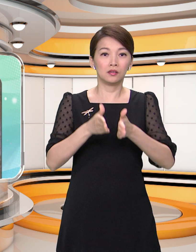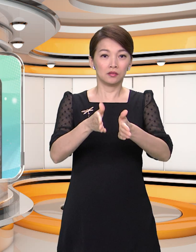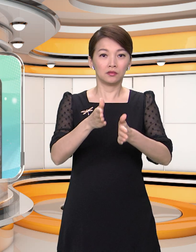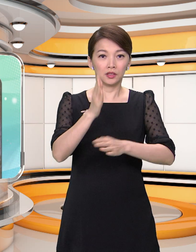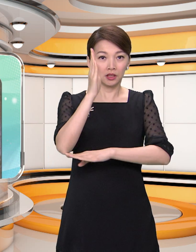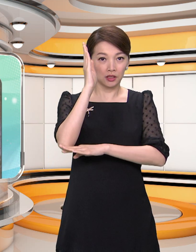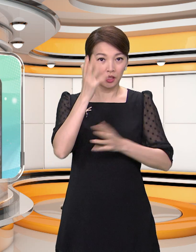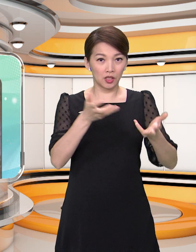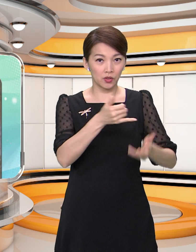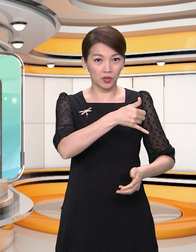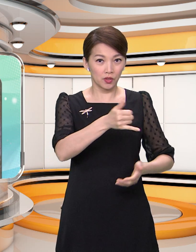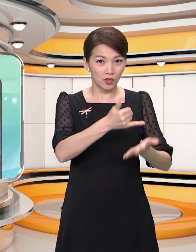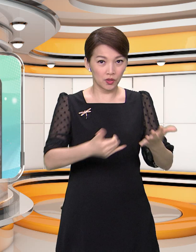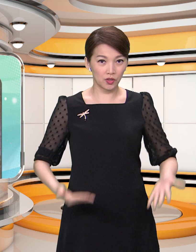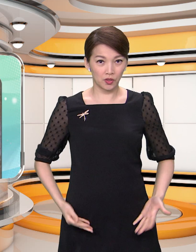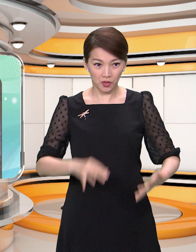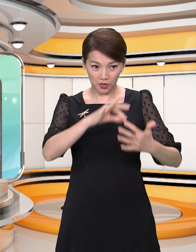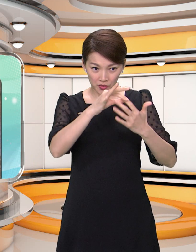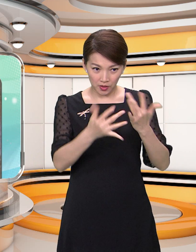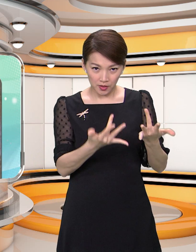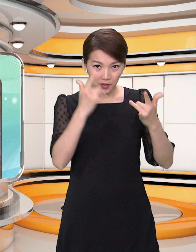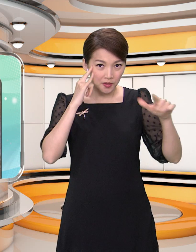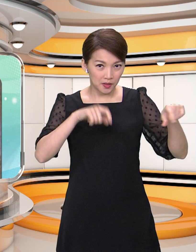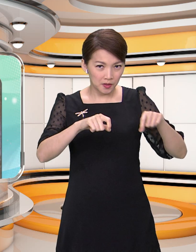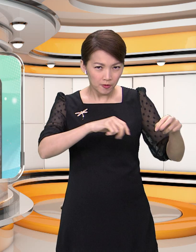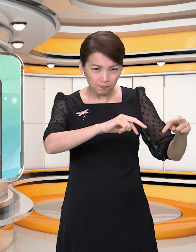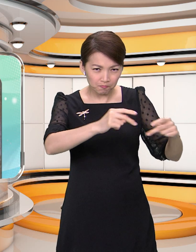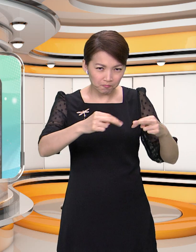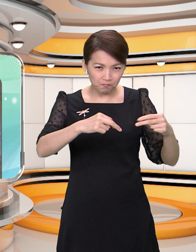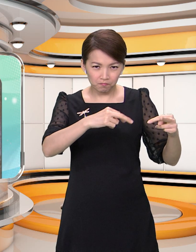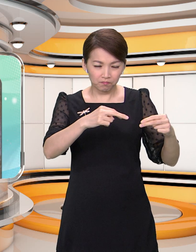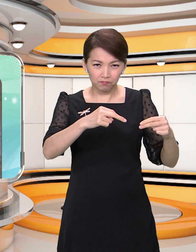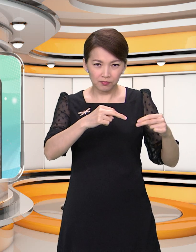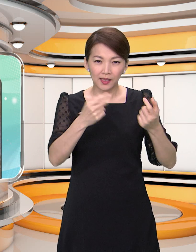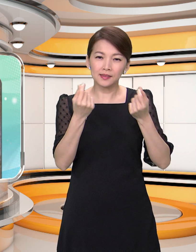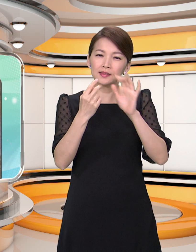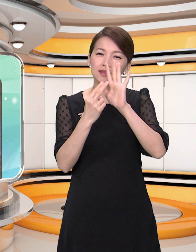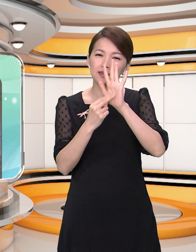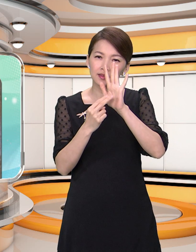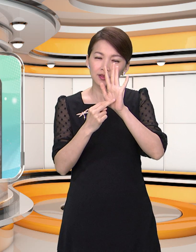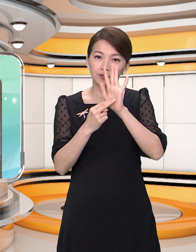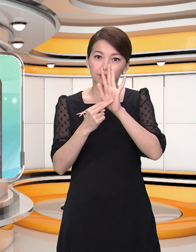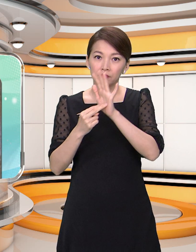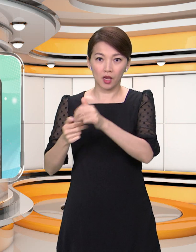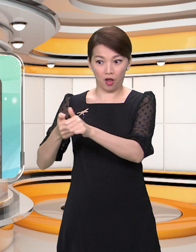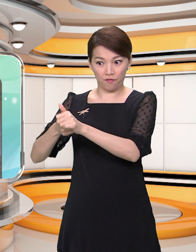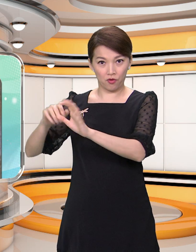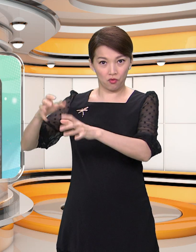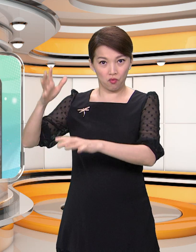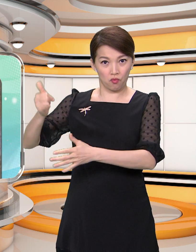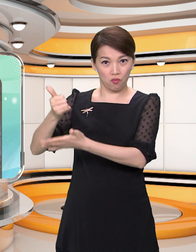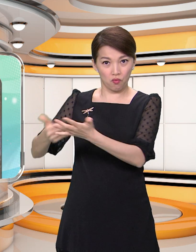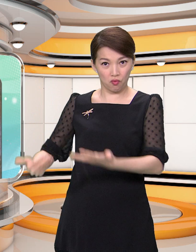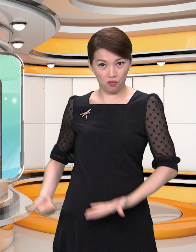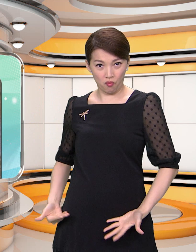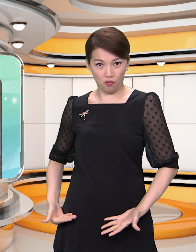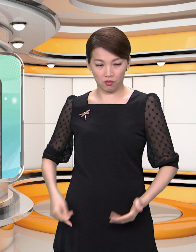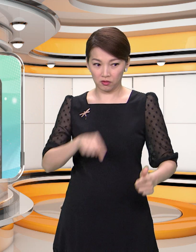条例修正草案，明定如果副总统依政务人员退职条例办理